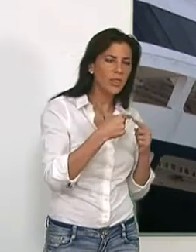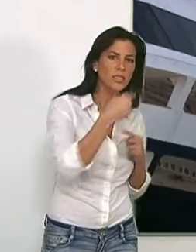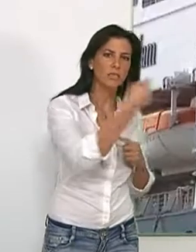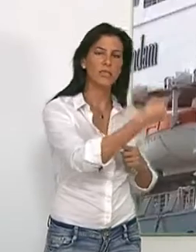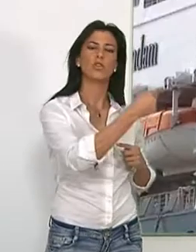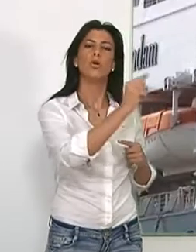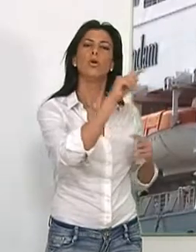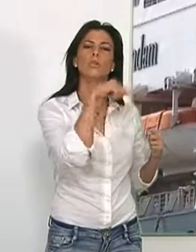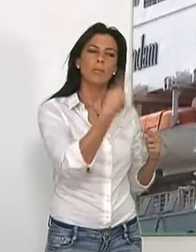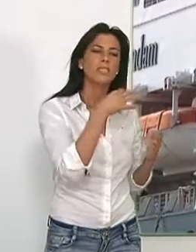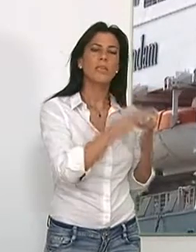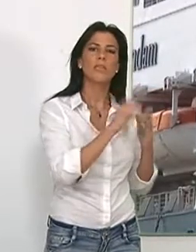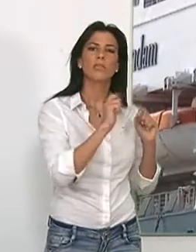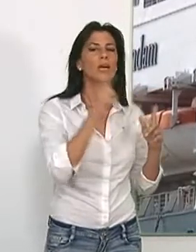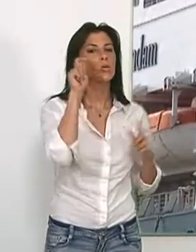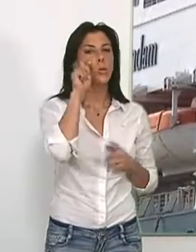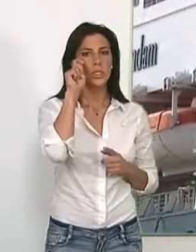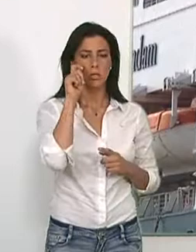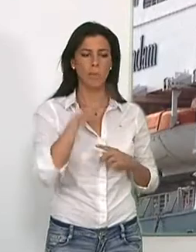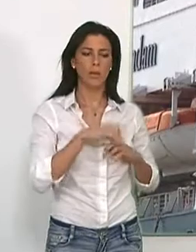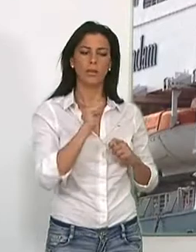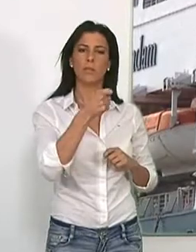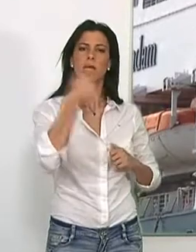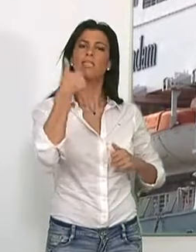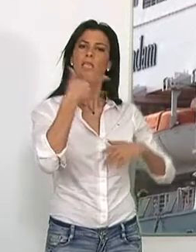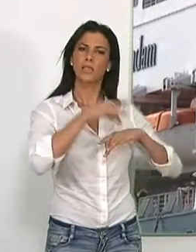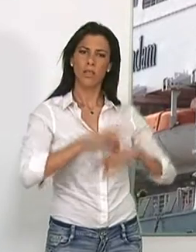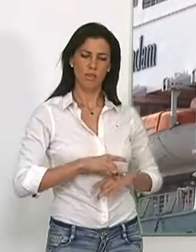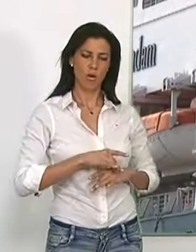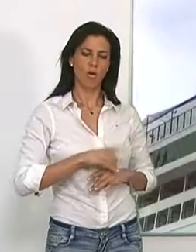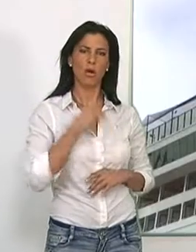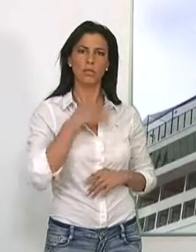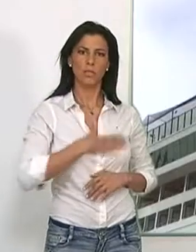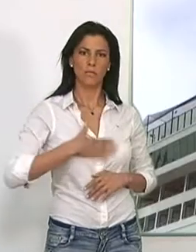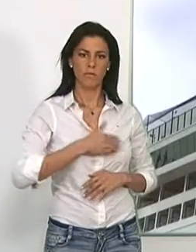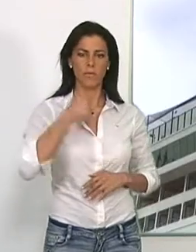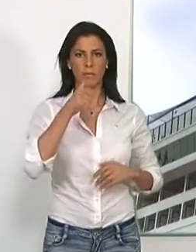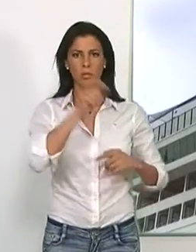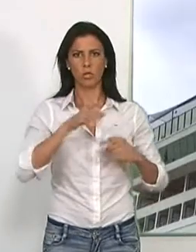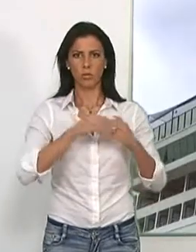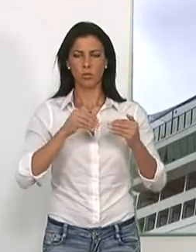en sí mismo y los servicios tu rísticos para garantizar la satisfacción del crucerista